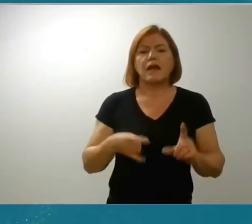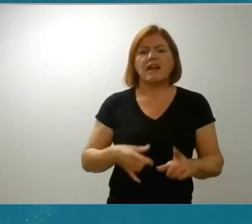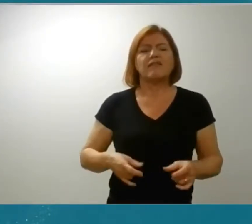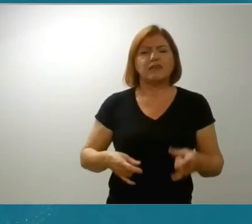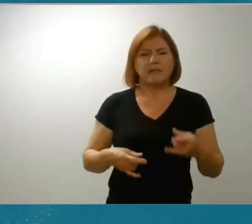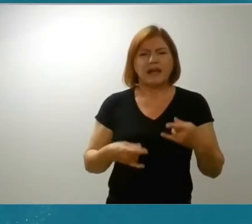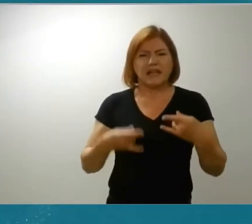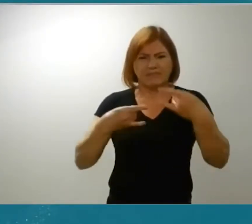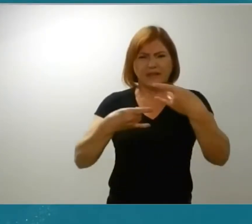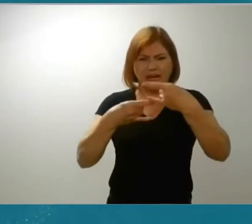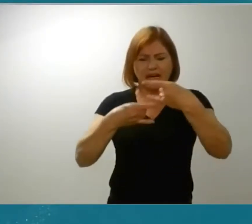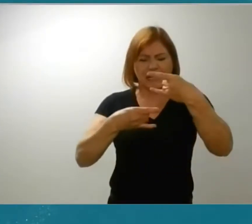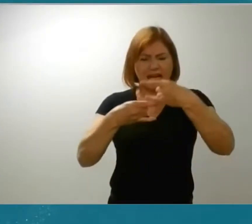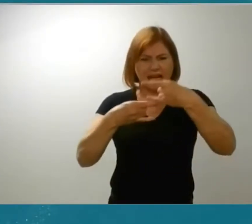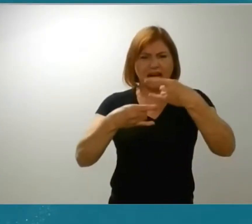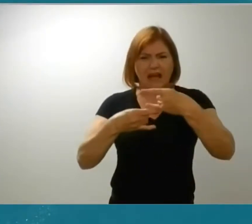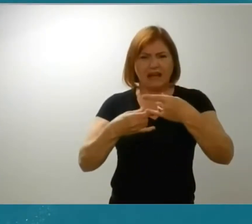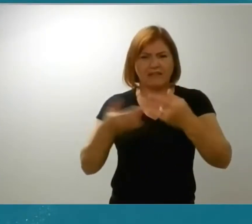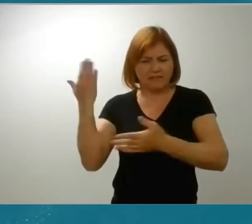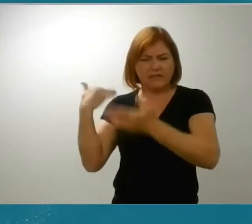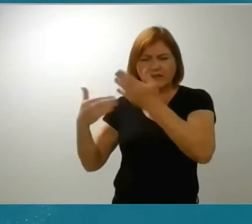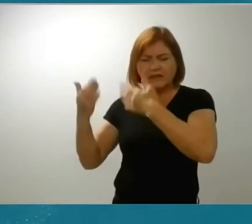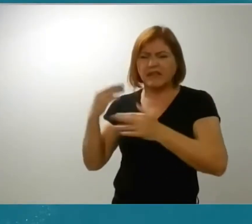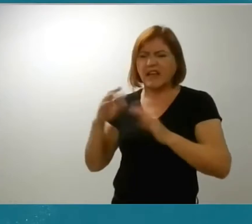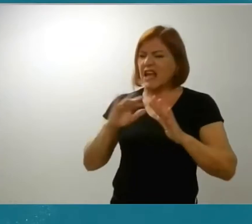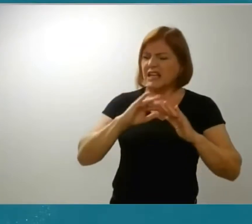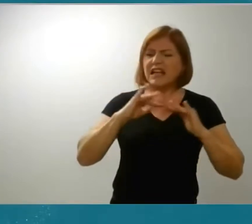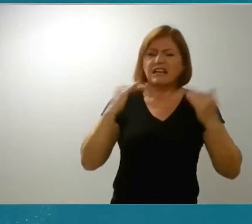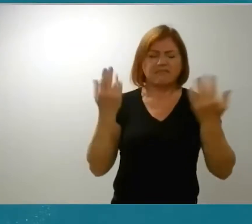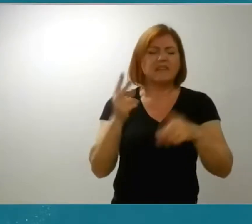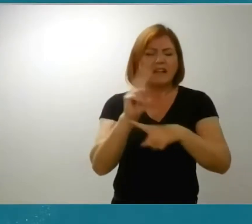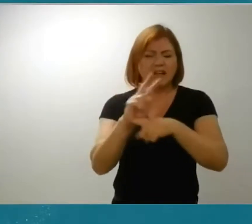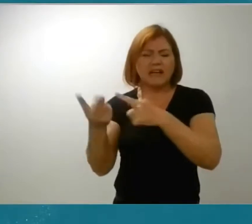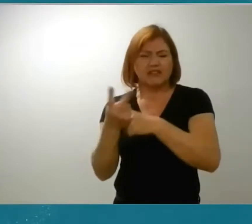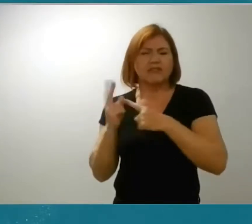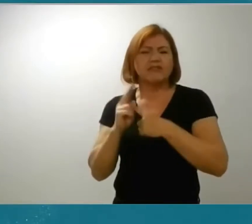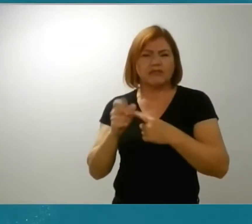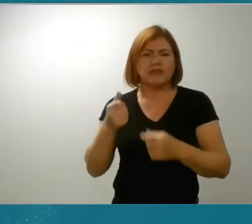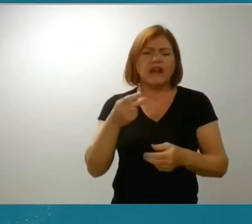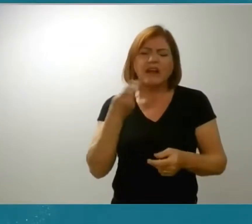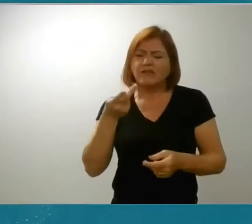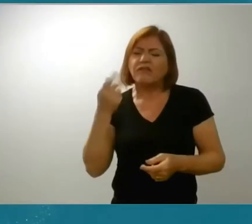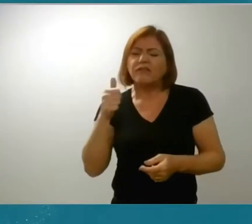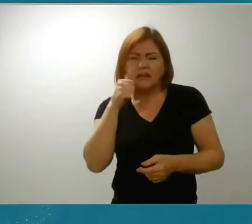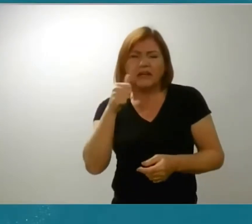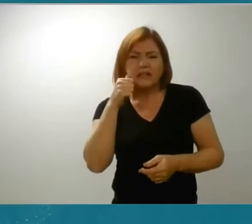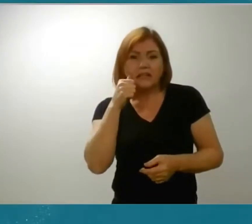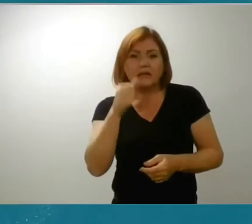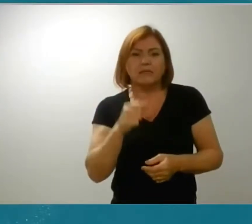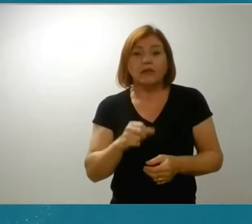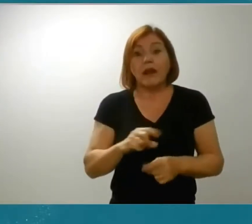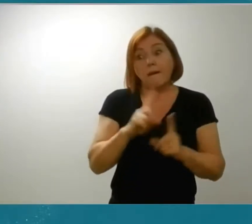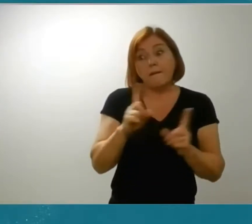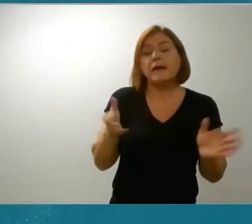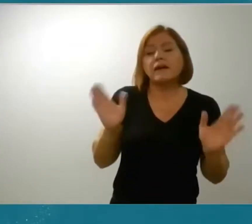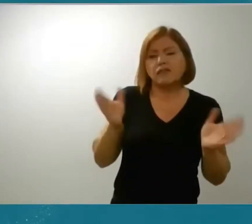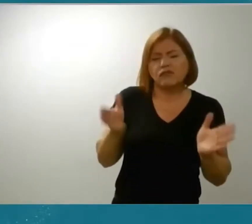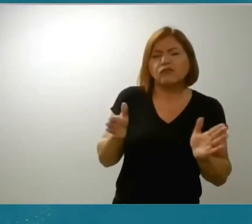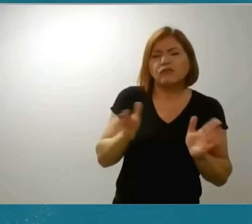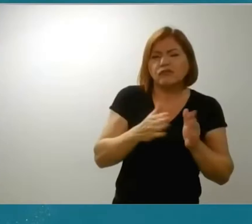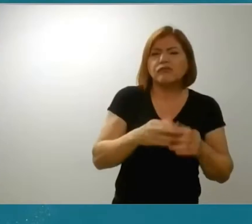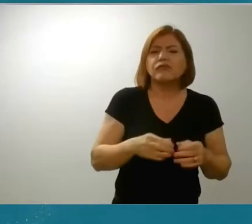tal, eu falei um pouco mais sobre as mulheres. Talvez hoje à noite vale a pena eu entrar um pouquinho mais, abrir um pouco parênteses aqui